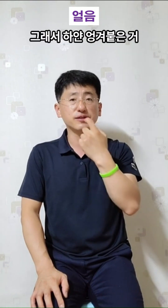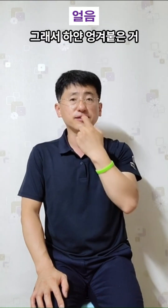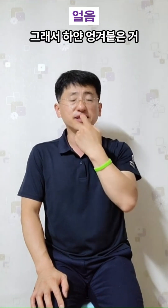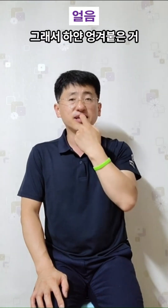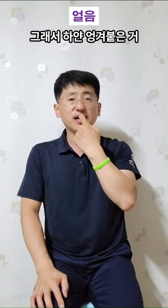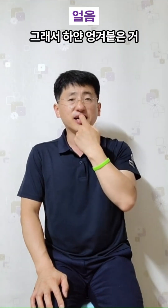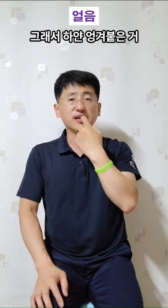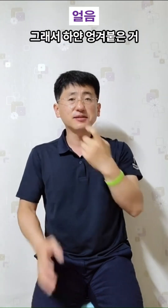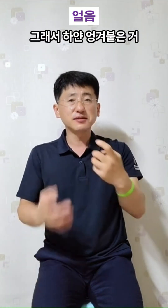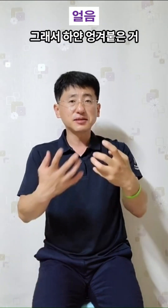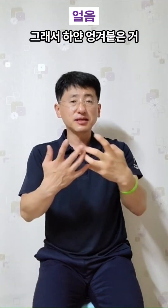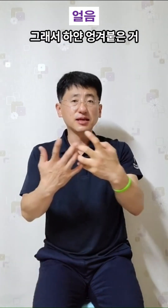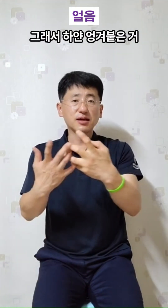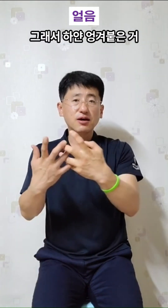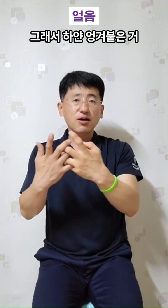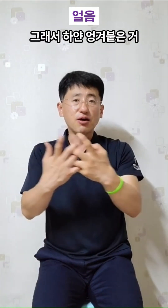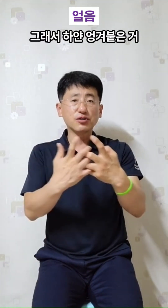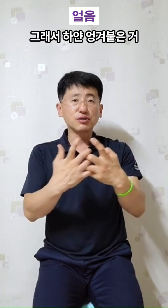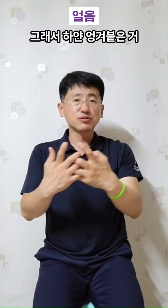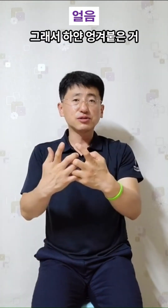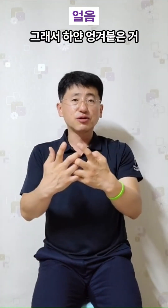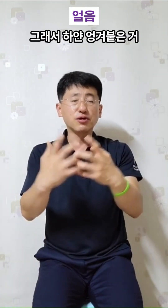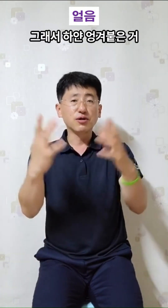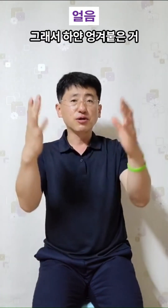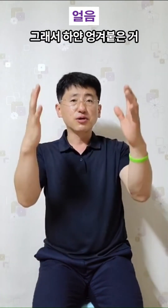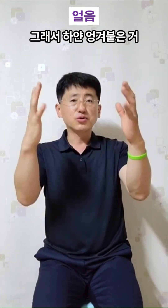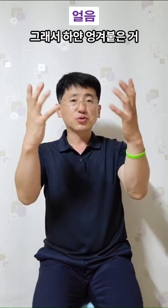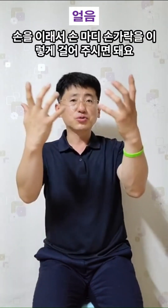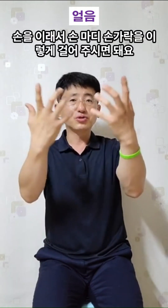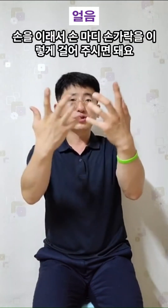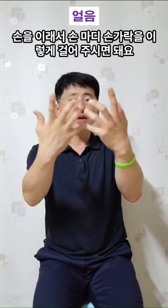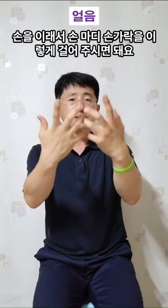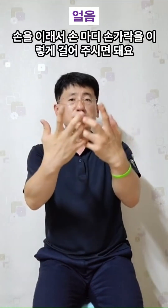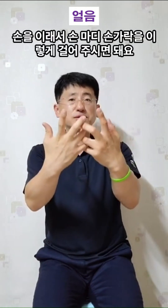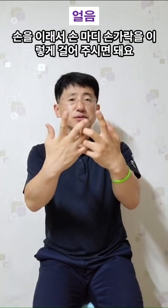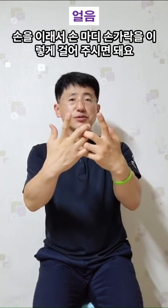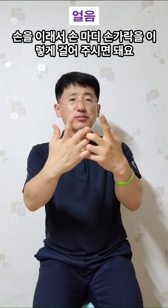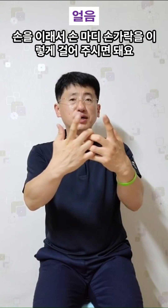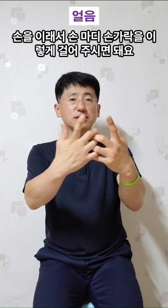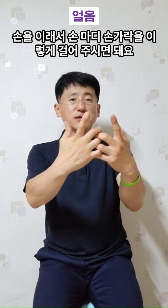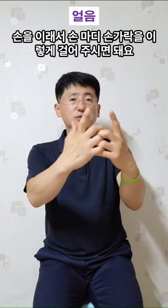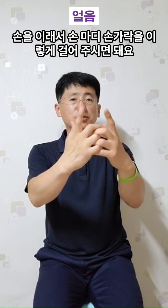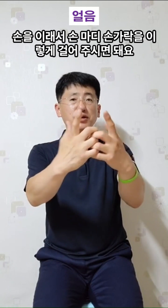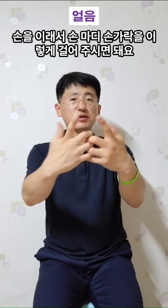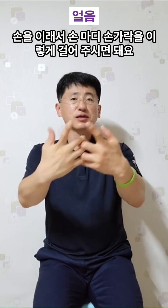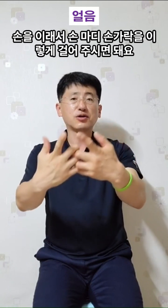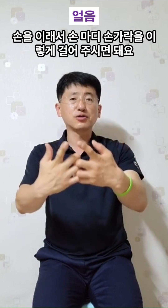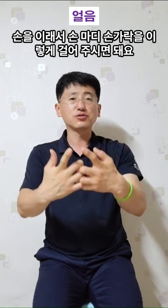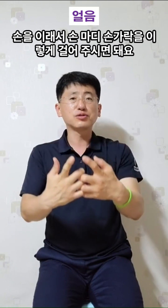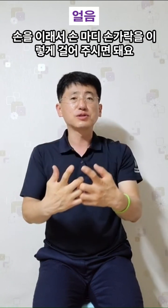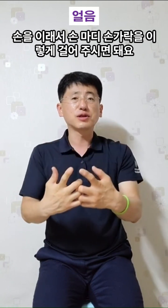그래서 하얀, 엉겨 붙은 거. 손을 이래서 손마디, 손가락을 이렇게 걸어주시면